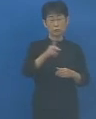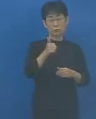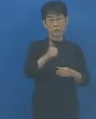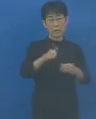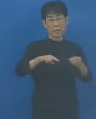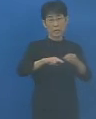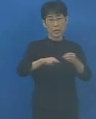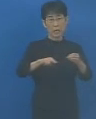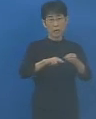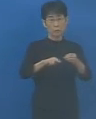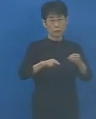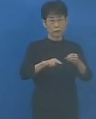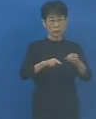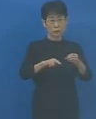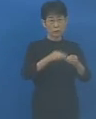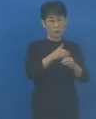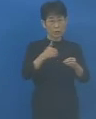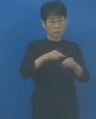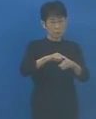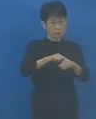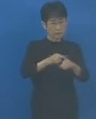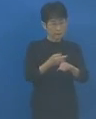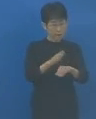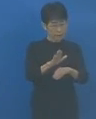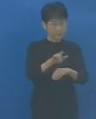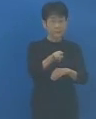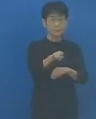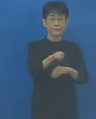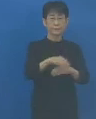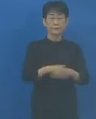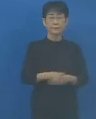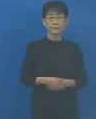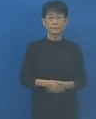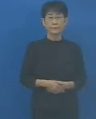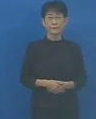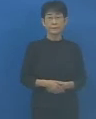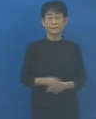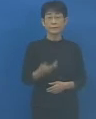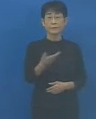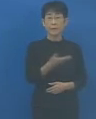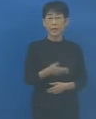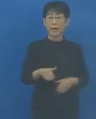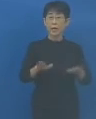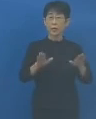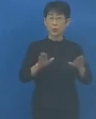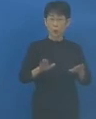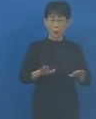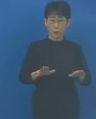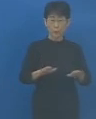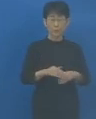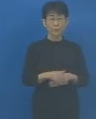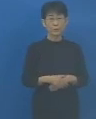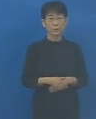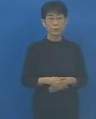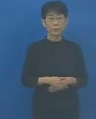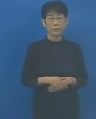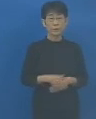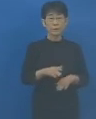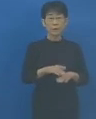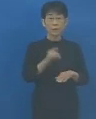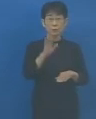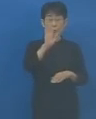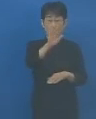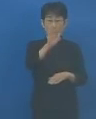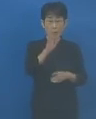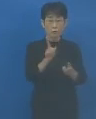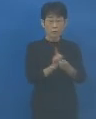性があるだろうということであります。まあ、そこで、まあ、本日ですね、まずこの後対策本部